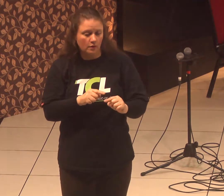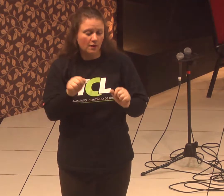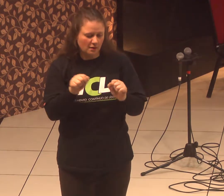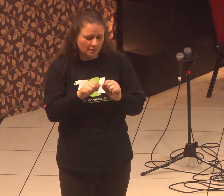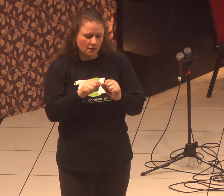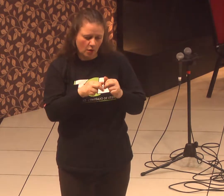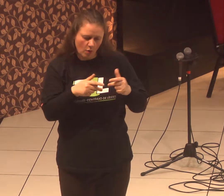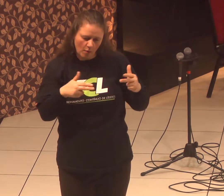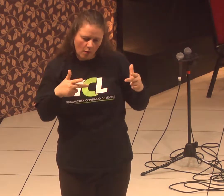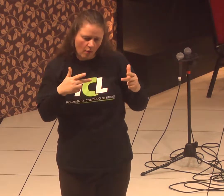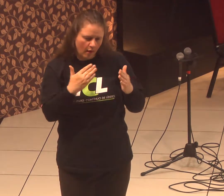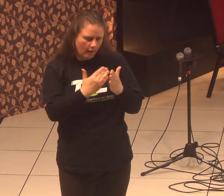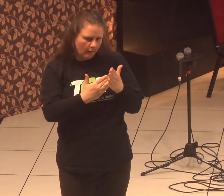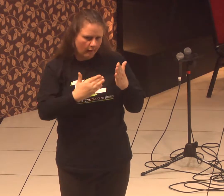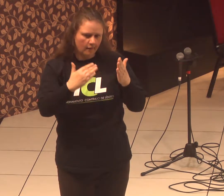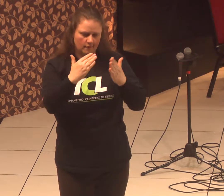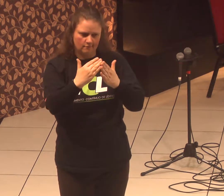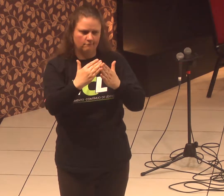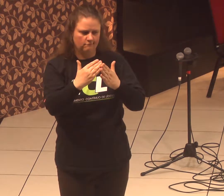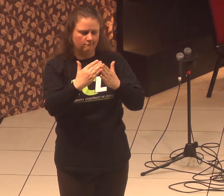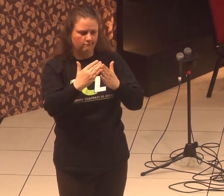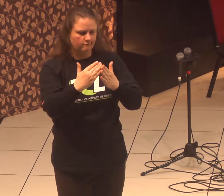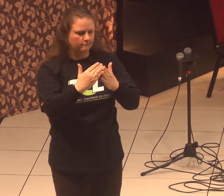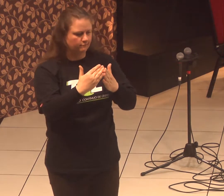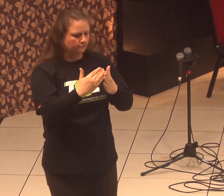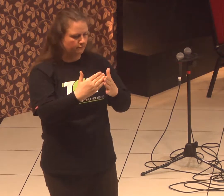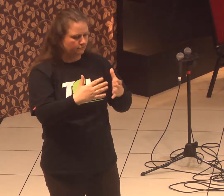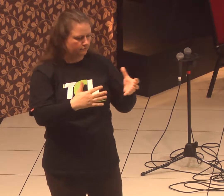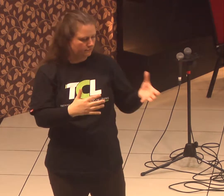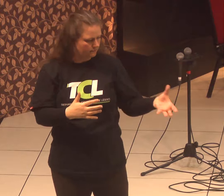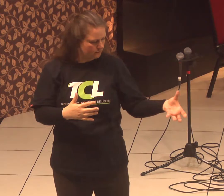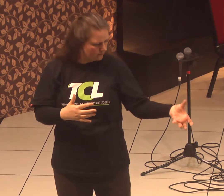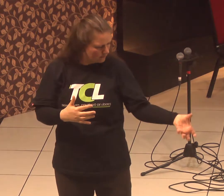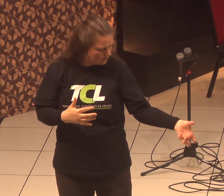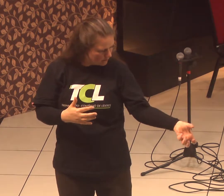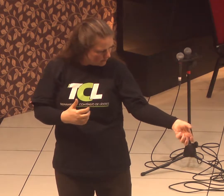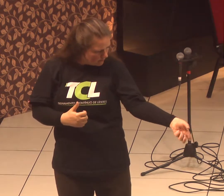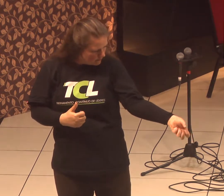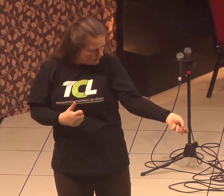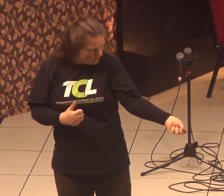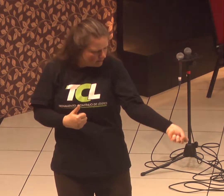mais. Diz, segurando-o pela mão direita,